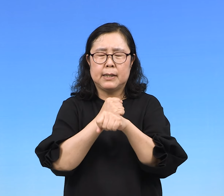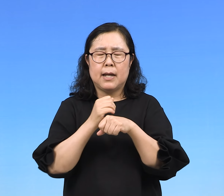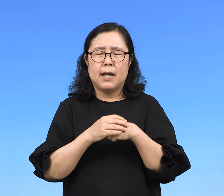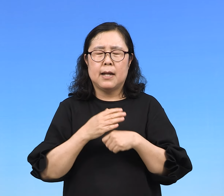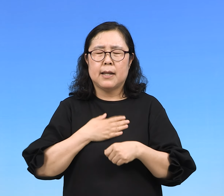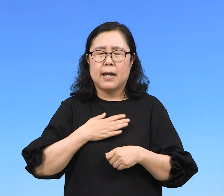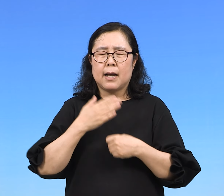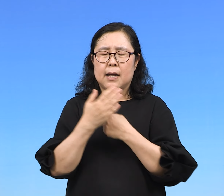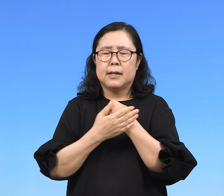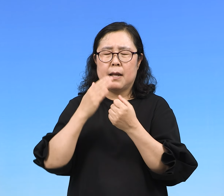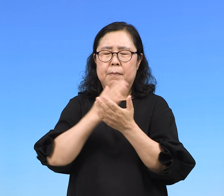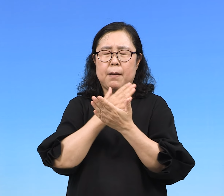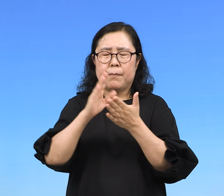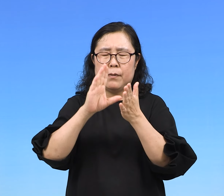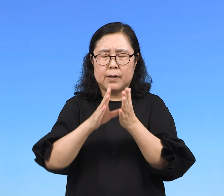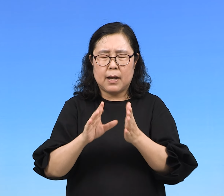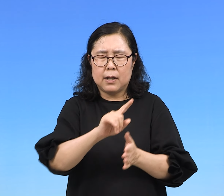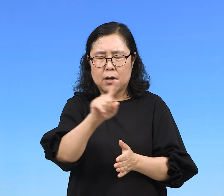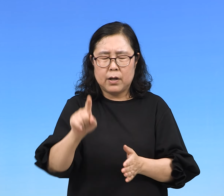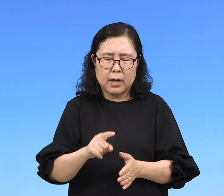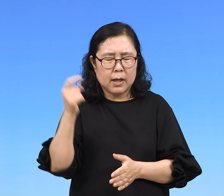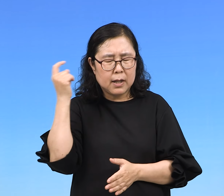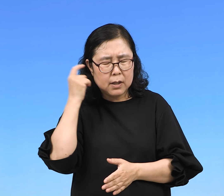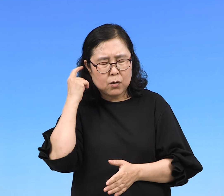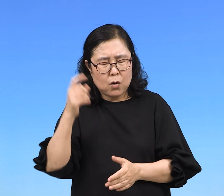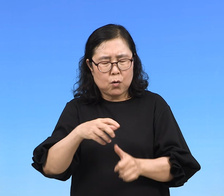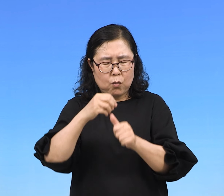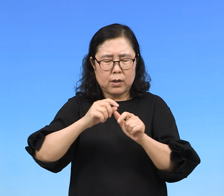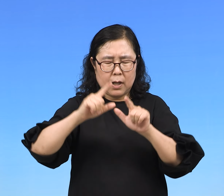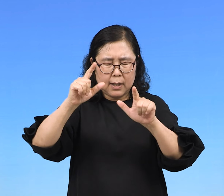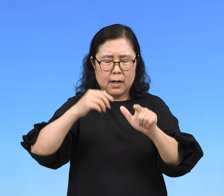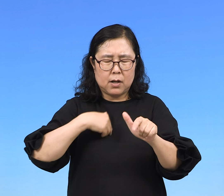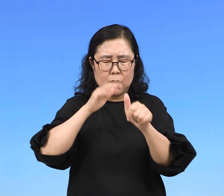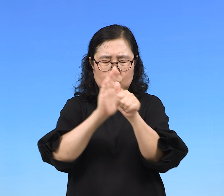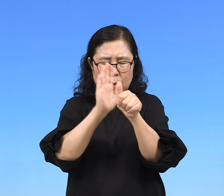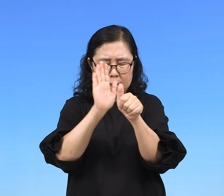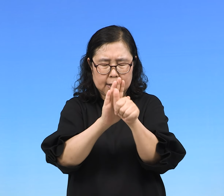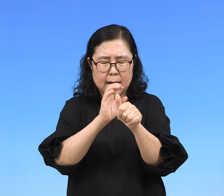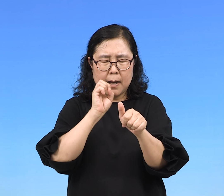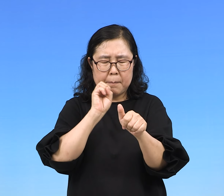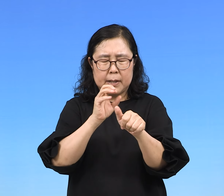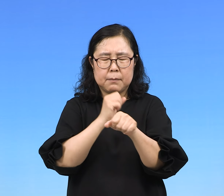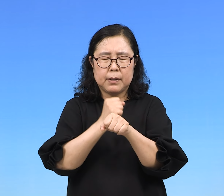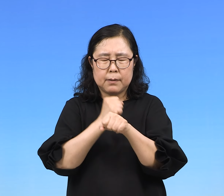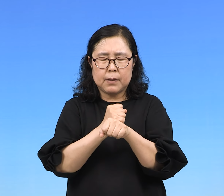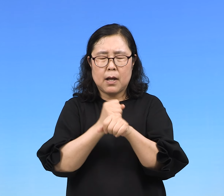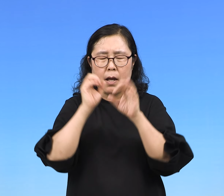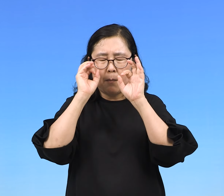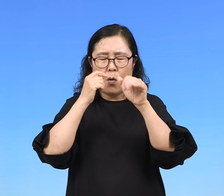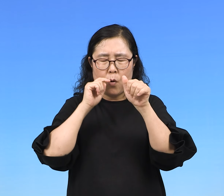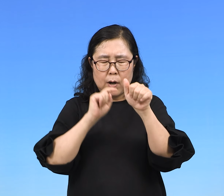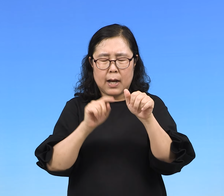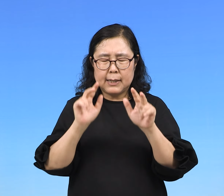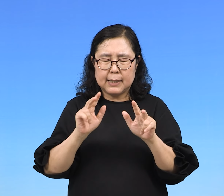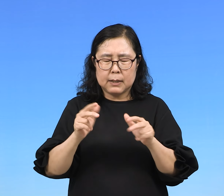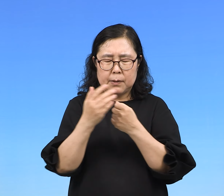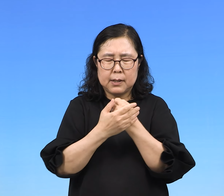이르시되 내가 은혜 베풀 때에 너에게 듣고 구원의 날에 너를 도왔다 하셨으니,